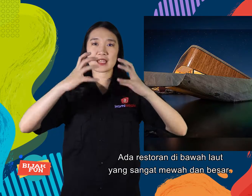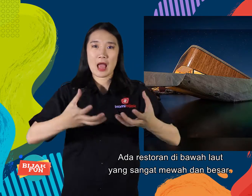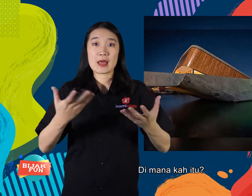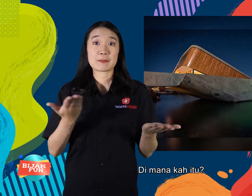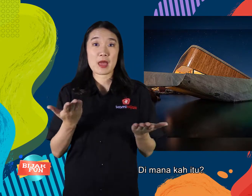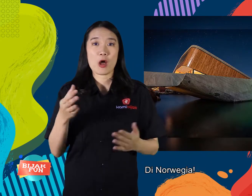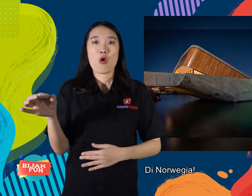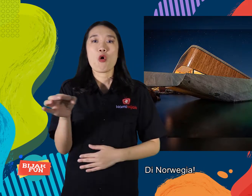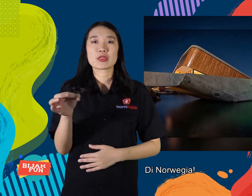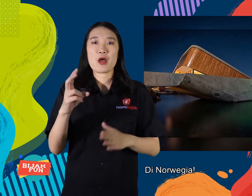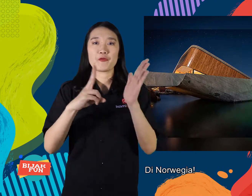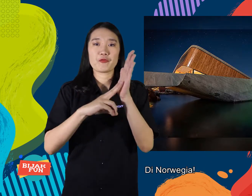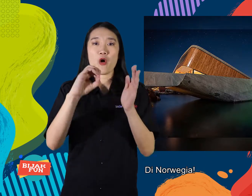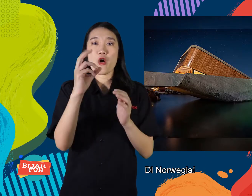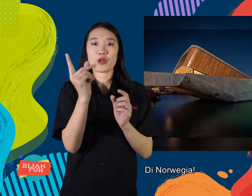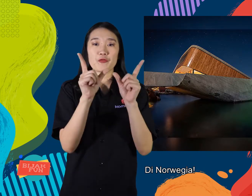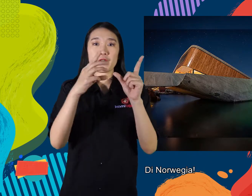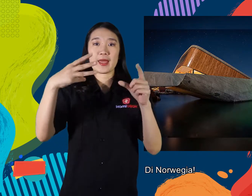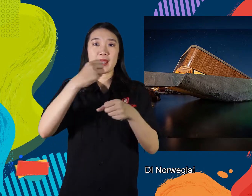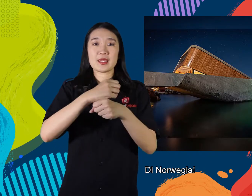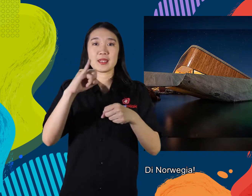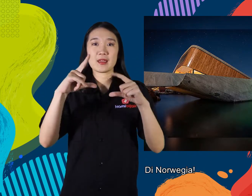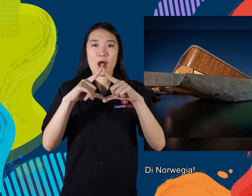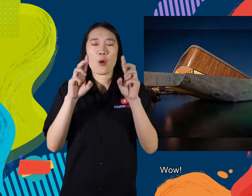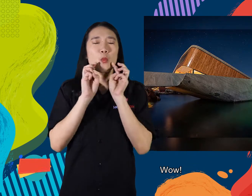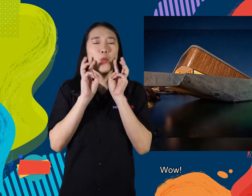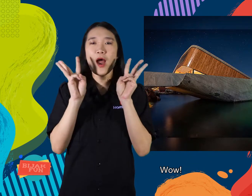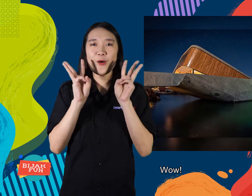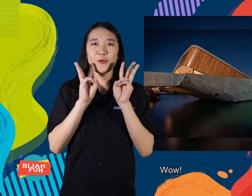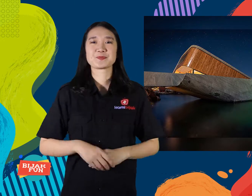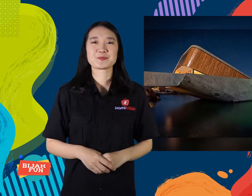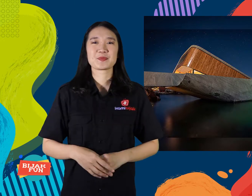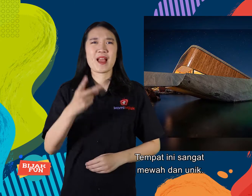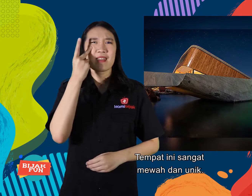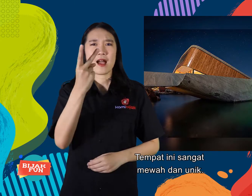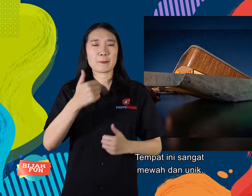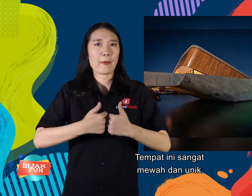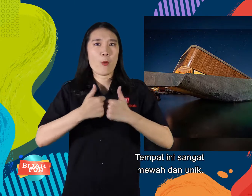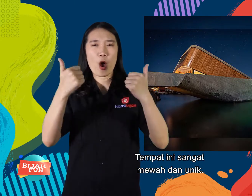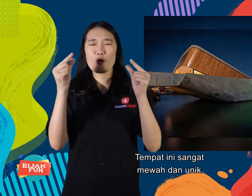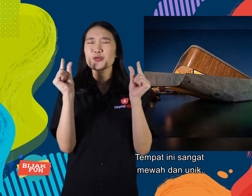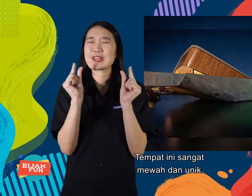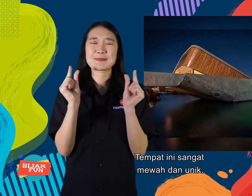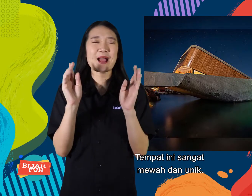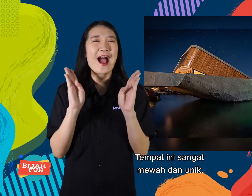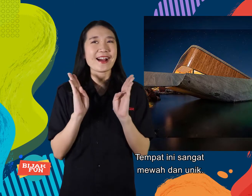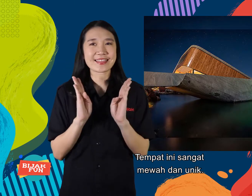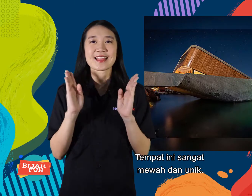Dimanakah itu? Di Norwegia. Wow, tempat ini sangat mewah dan unik.